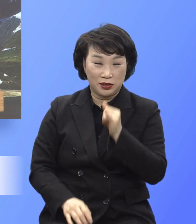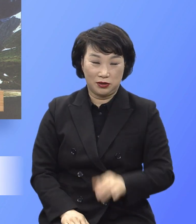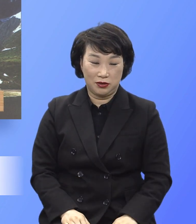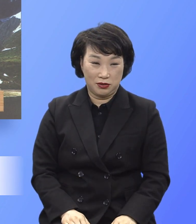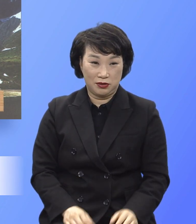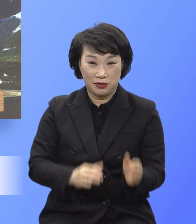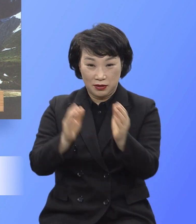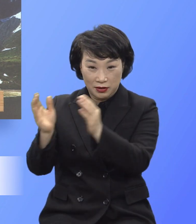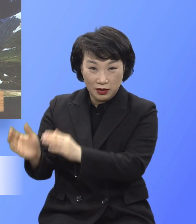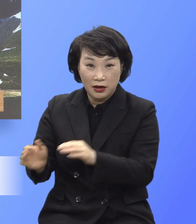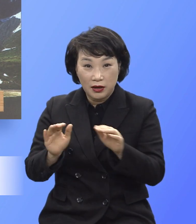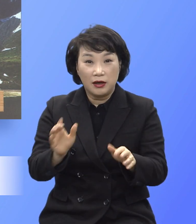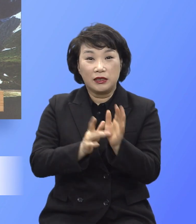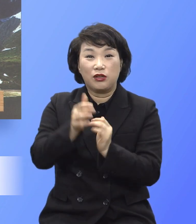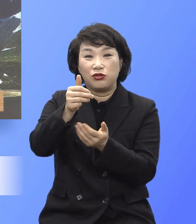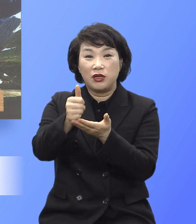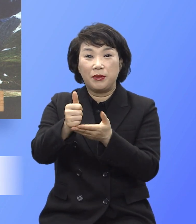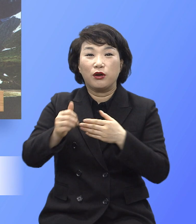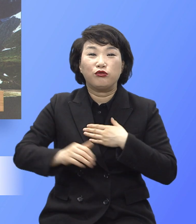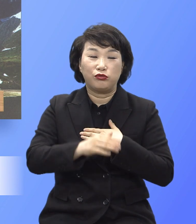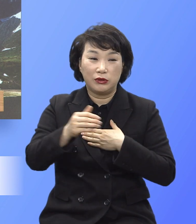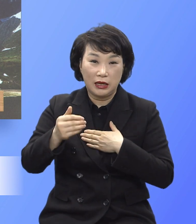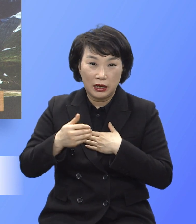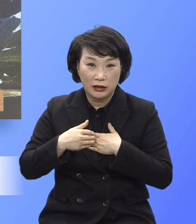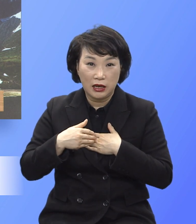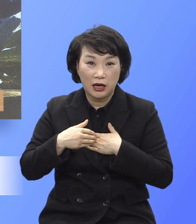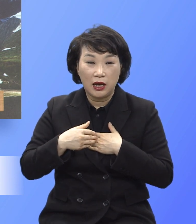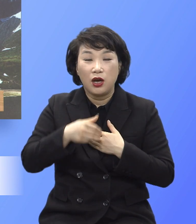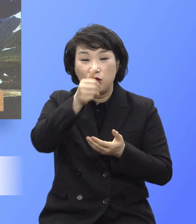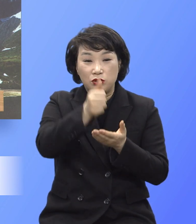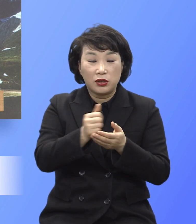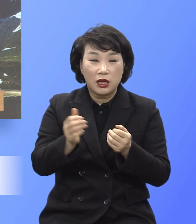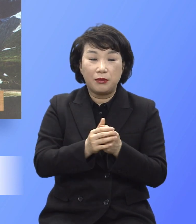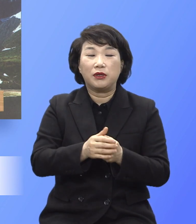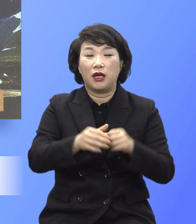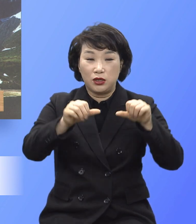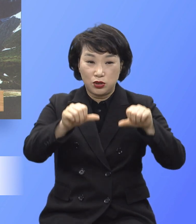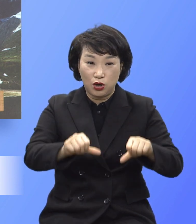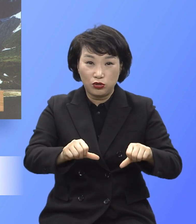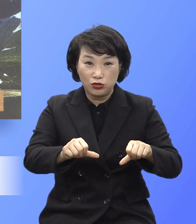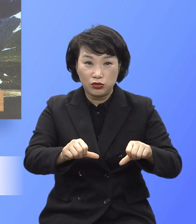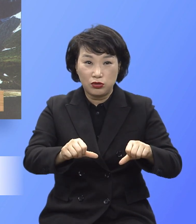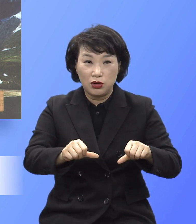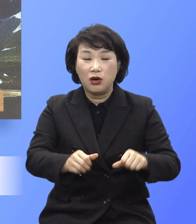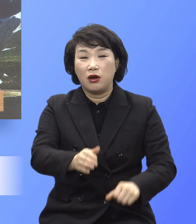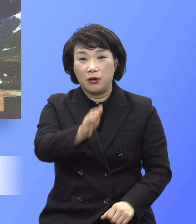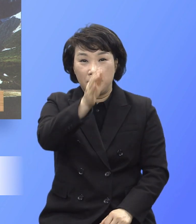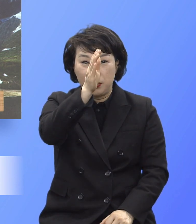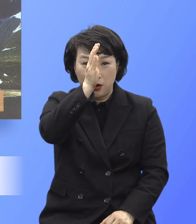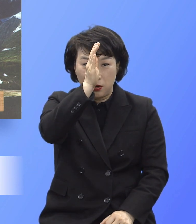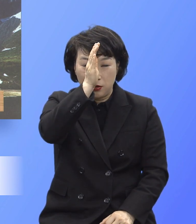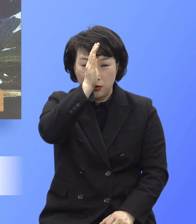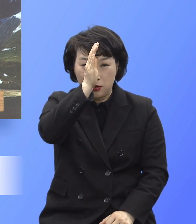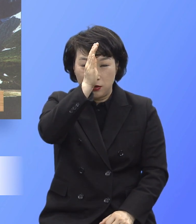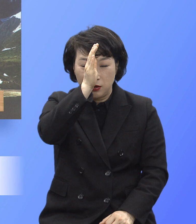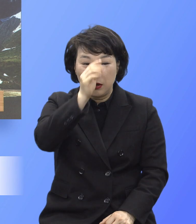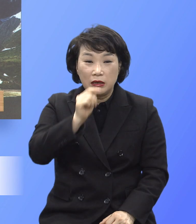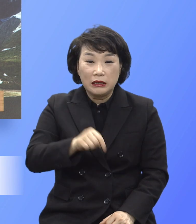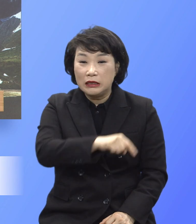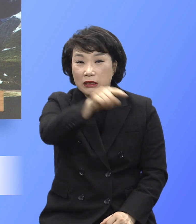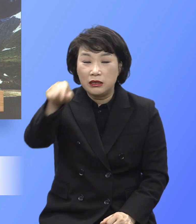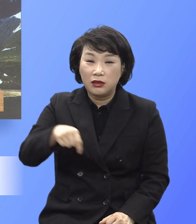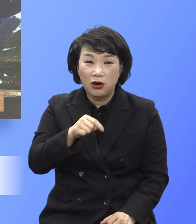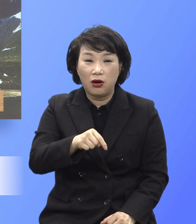근데 예수님이 우리에게 죄로 오는 저주, 질병, 이거